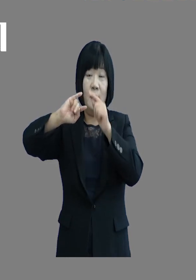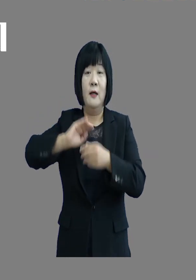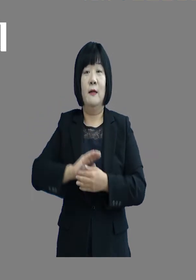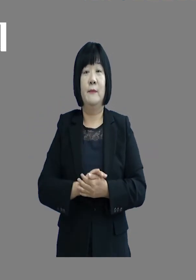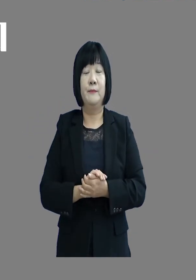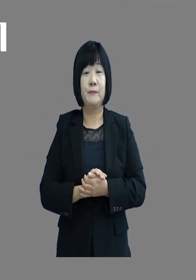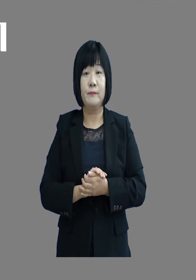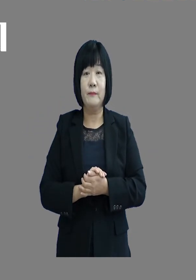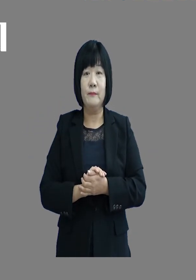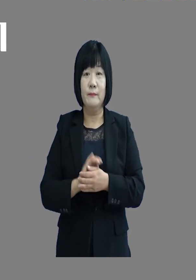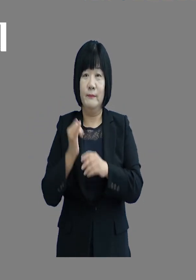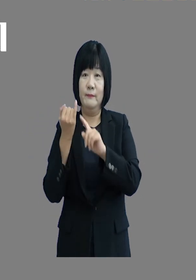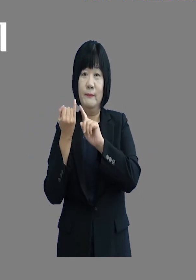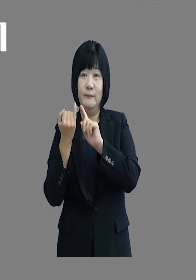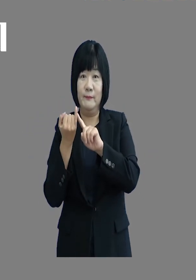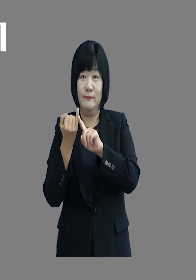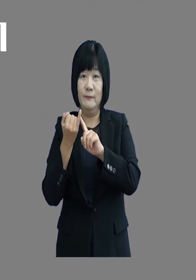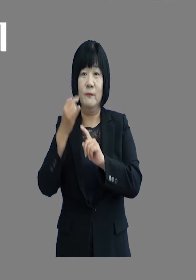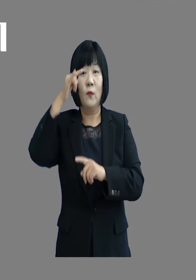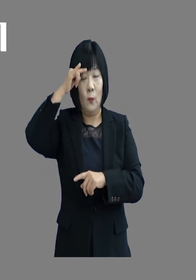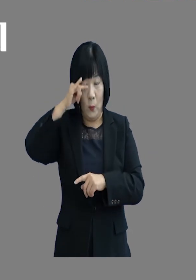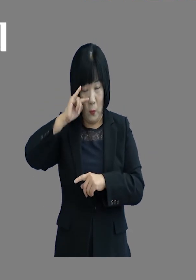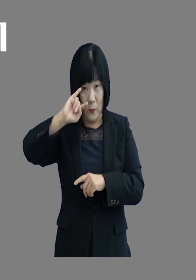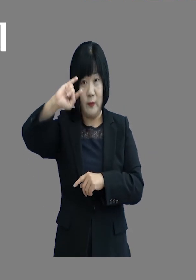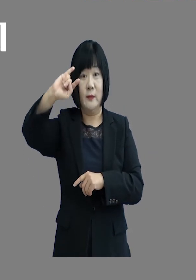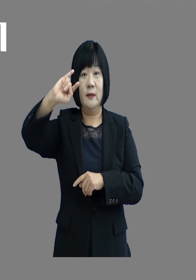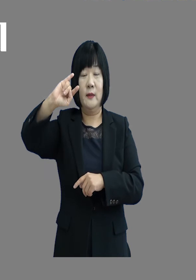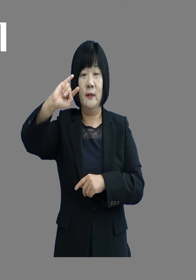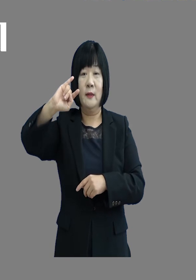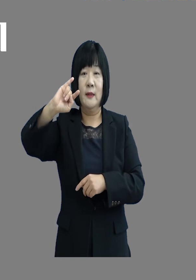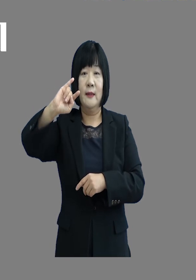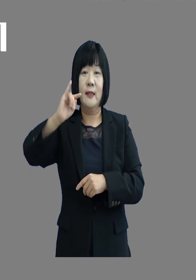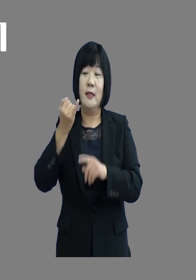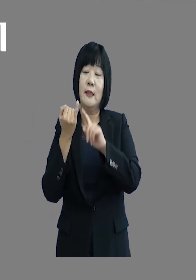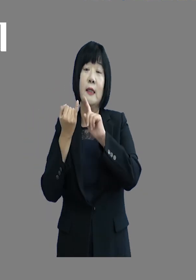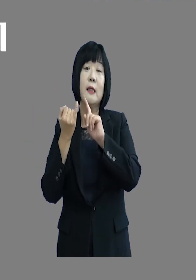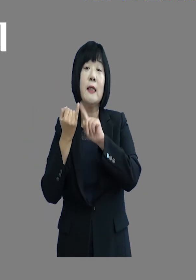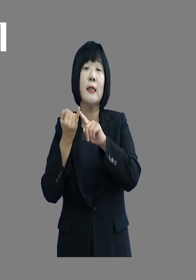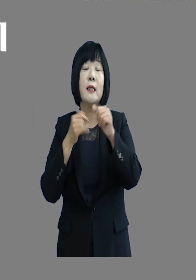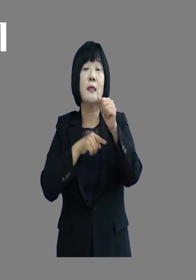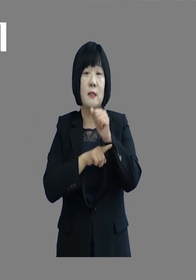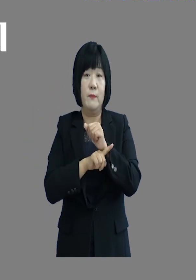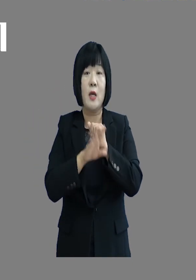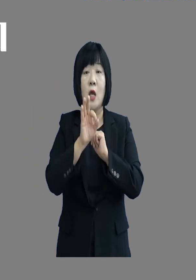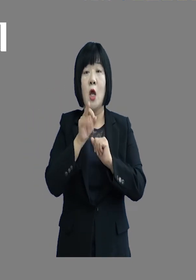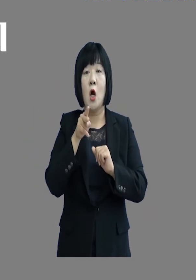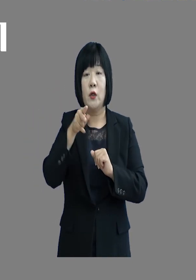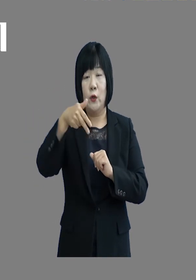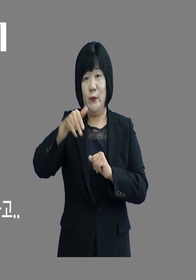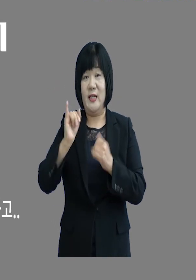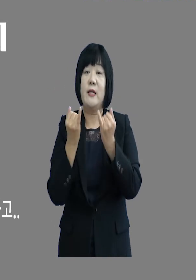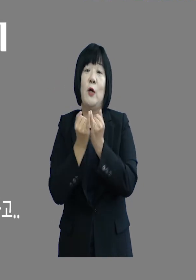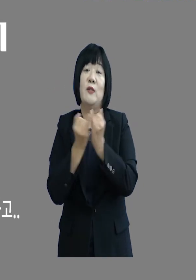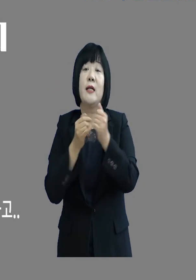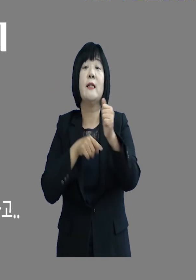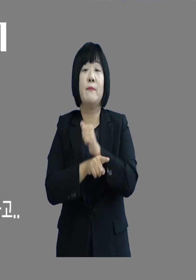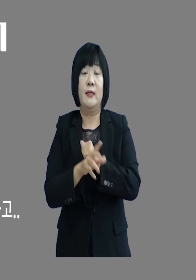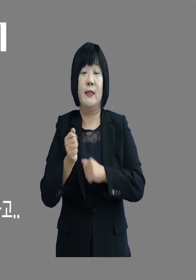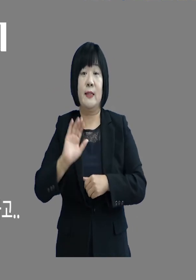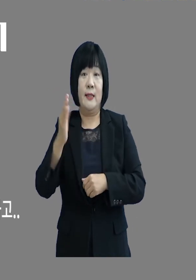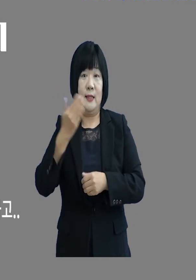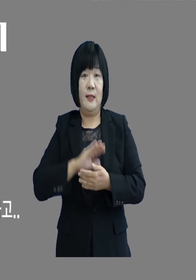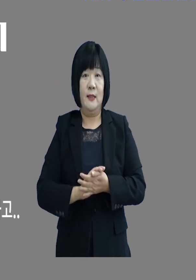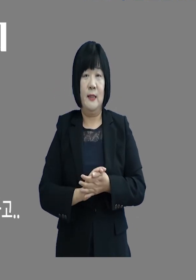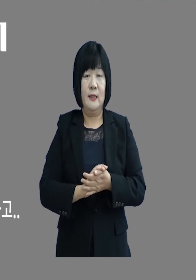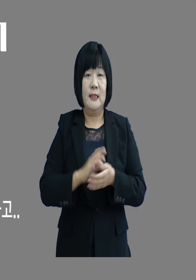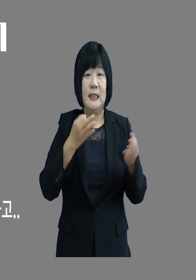그러면서 새끼손가락을 동시에 펴주게 되는데요. 이때 새끼손가락의 의미가 여자의 의미를 담고 있습니다. 김주희